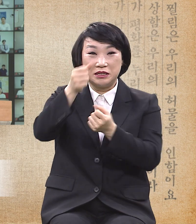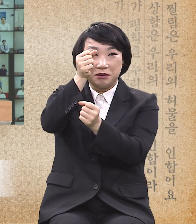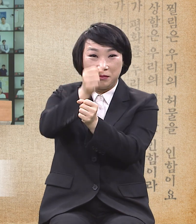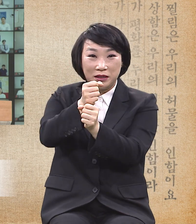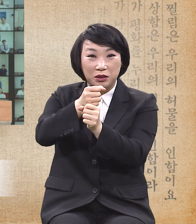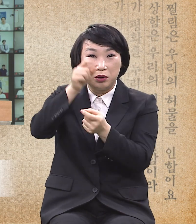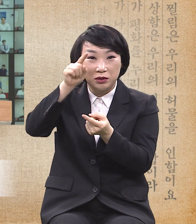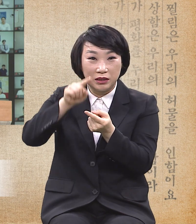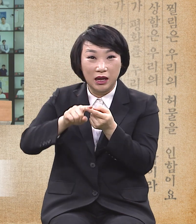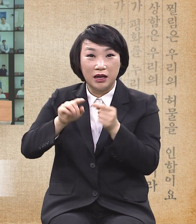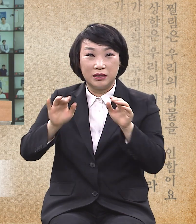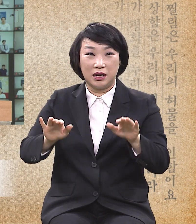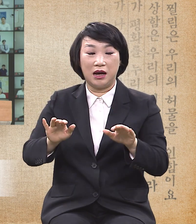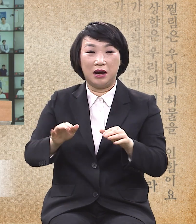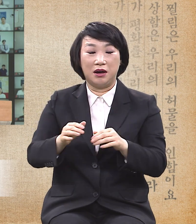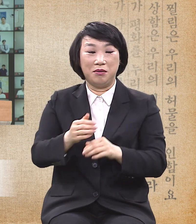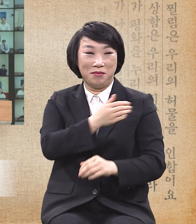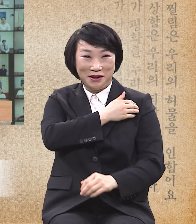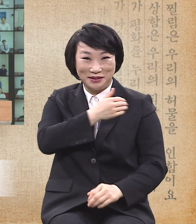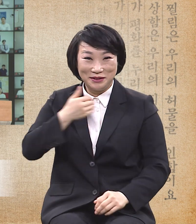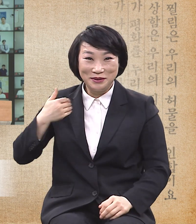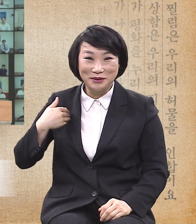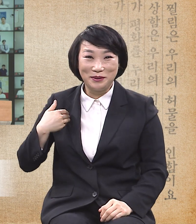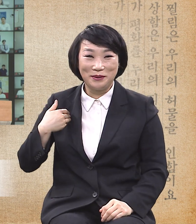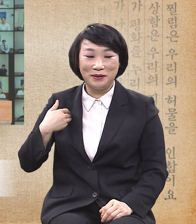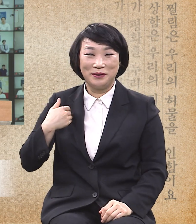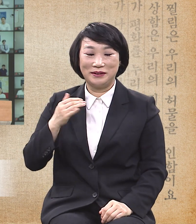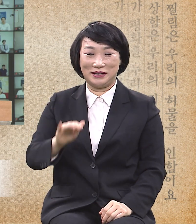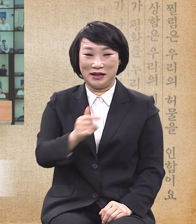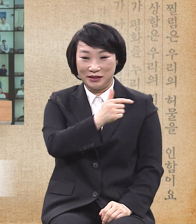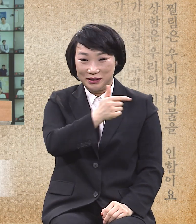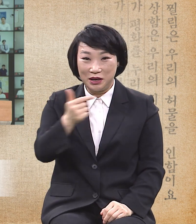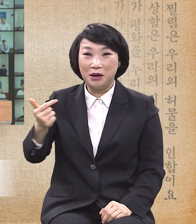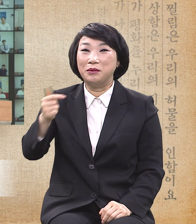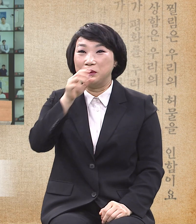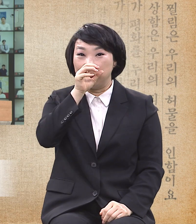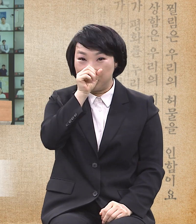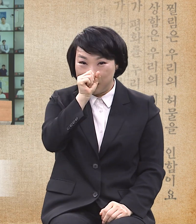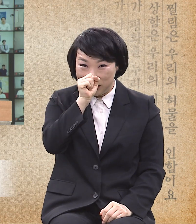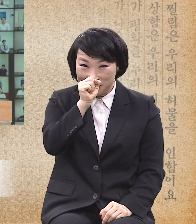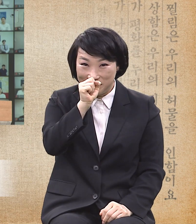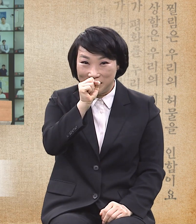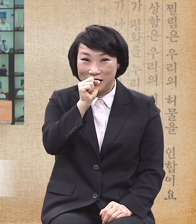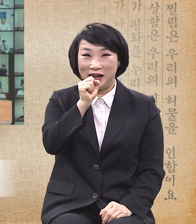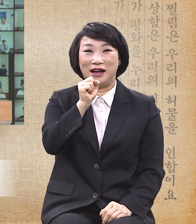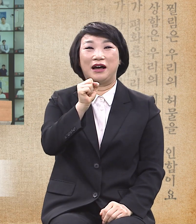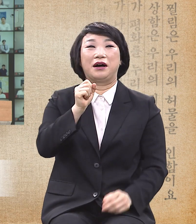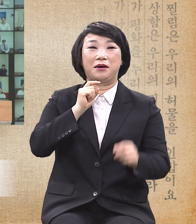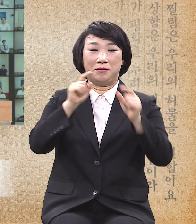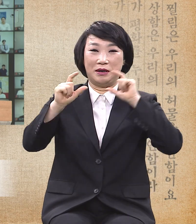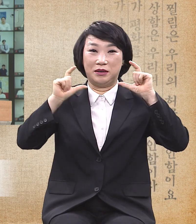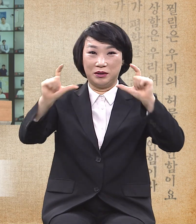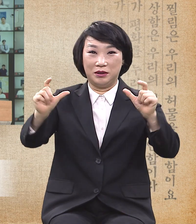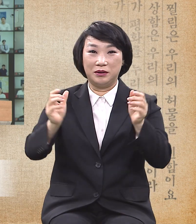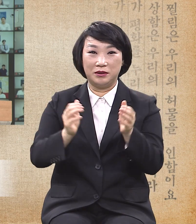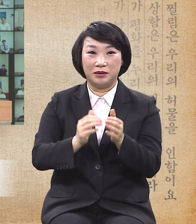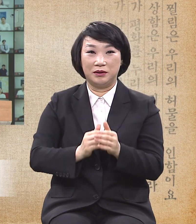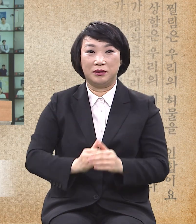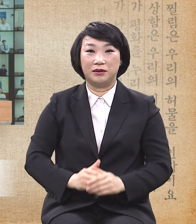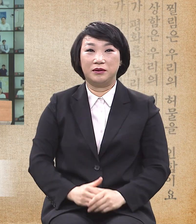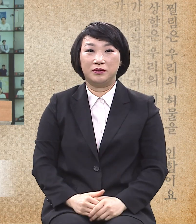지은 것에 대해서 너무 만족하셔서 심히 좋았더라 이렇게